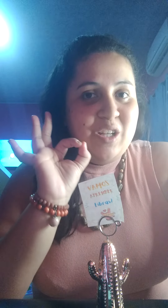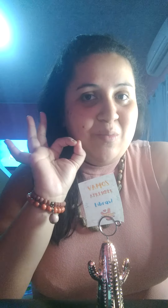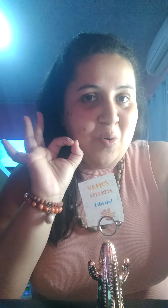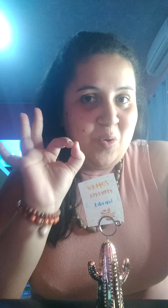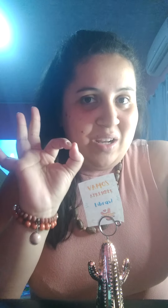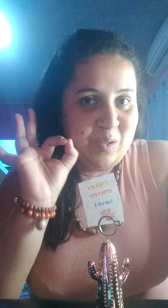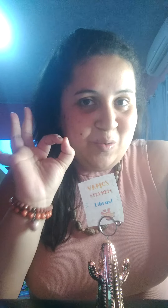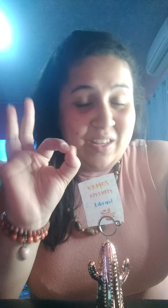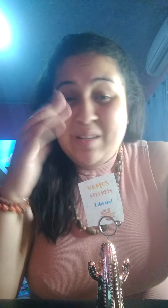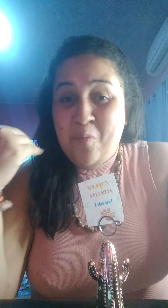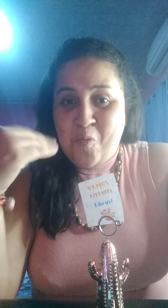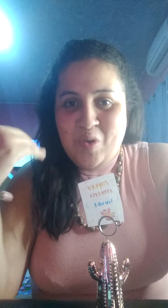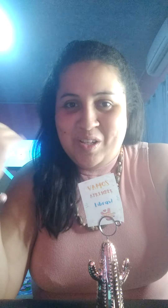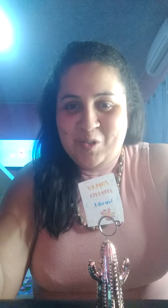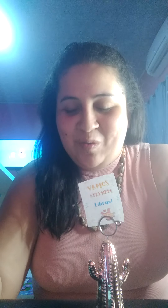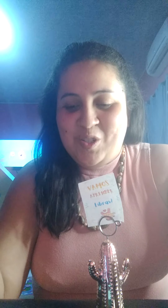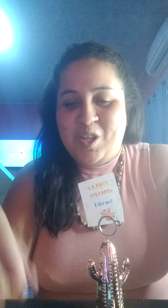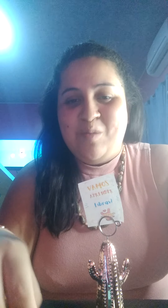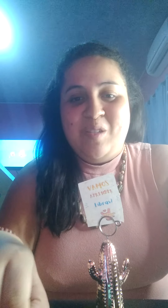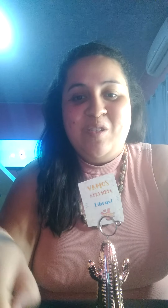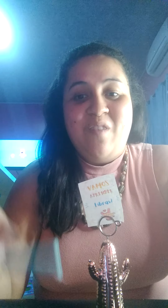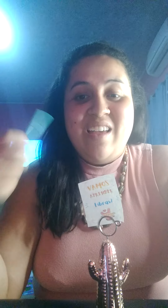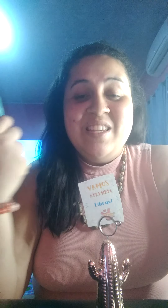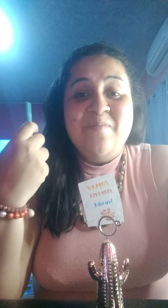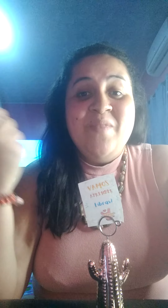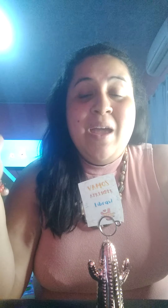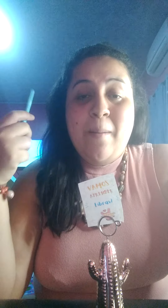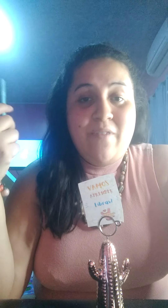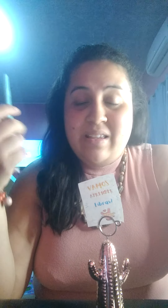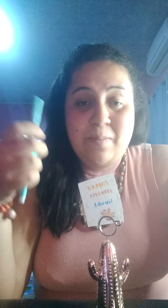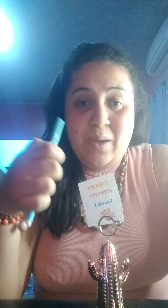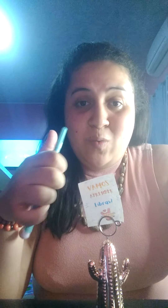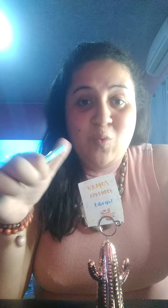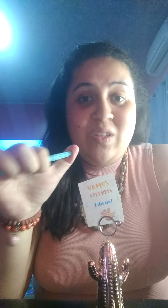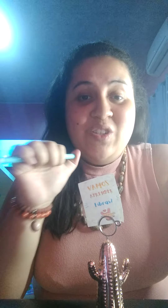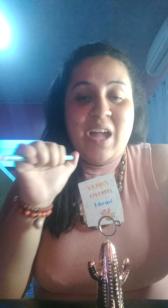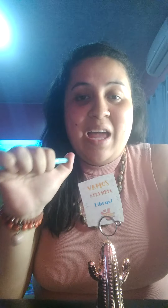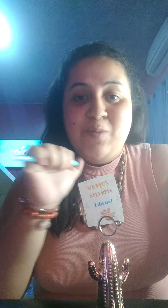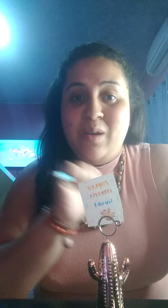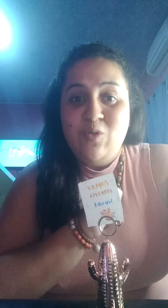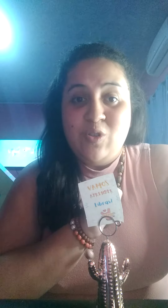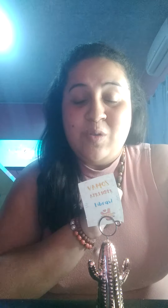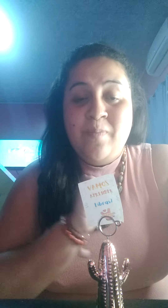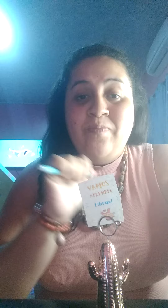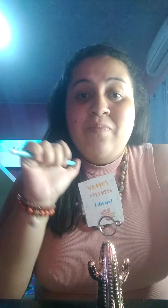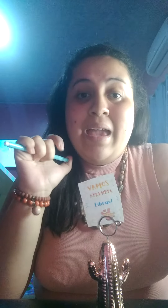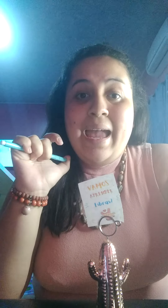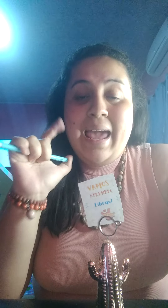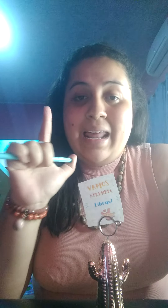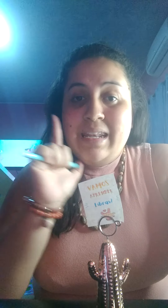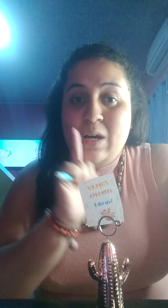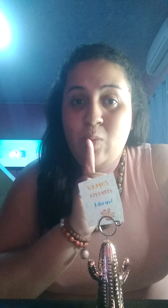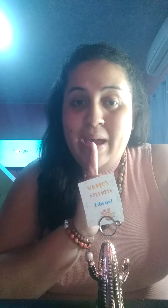uma outra dúvida, são muitas dúvidas que as pessoas fazem perguntas a respeito disso. Ela não é